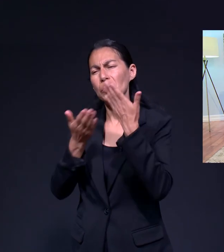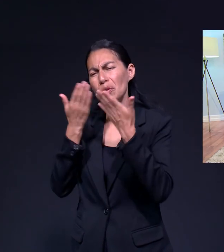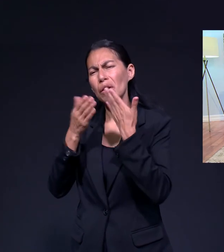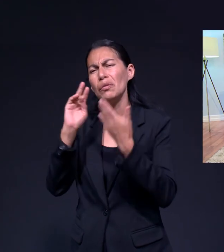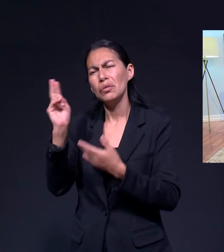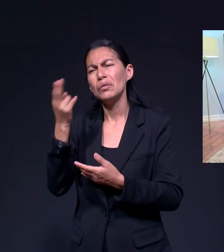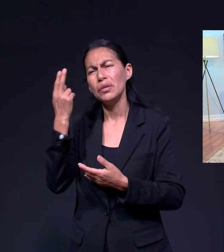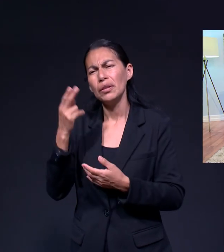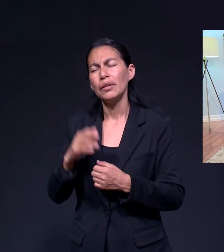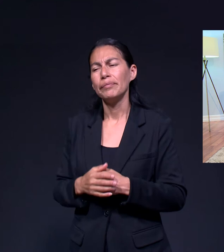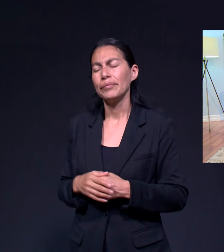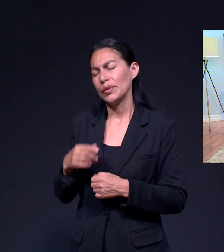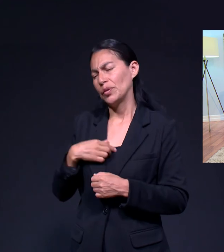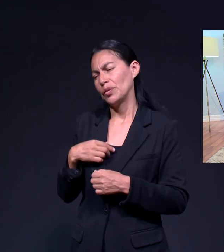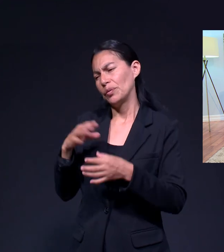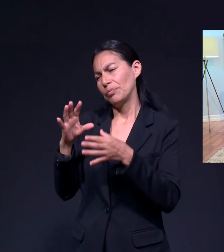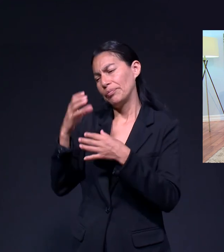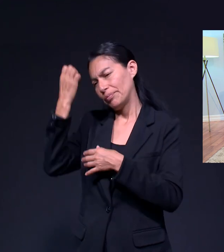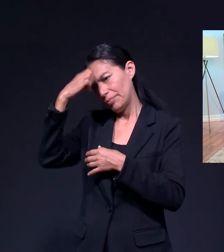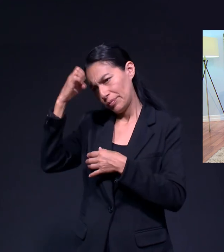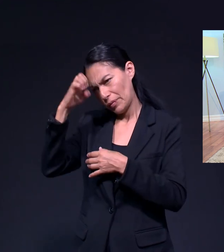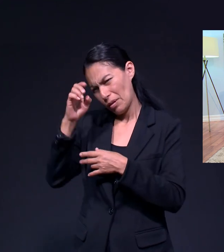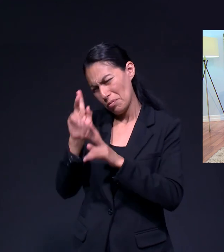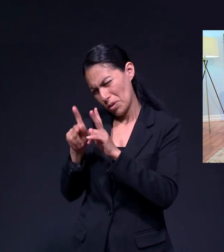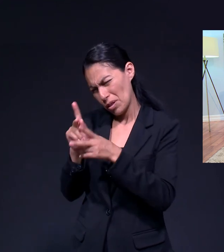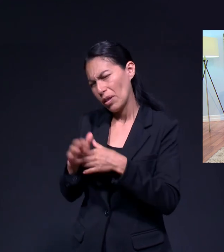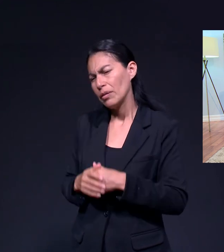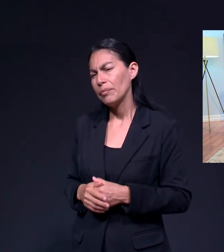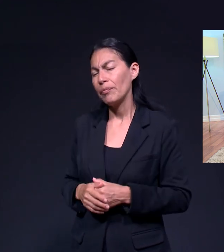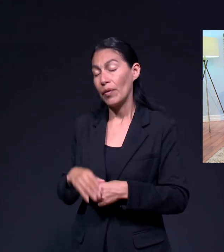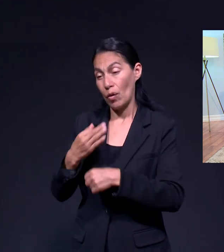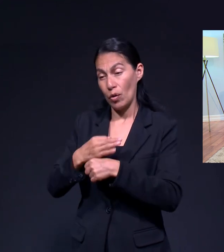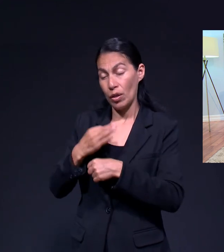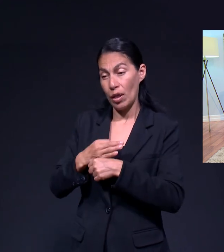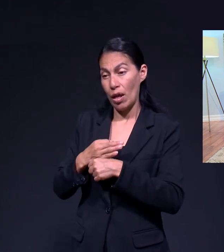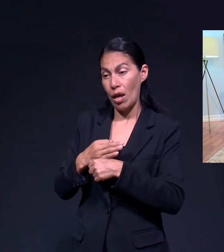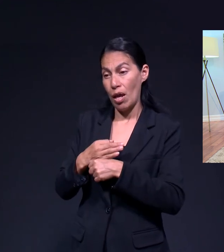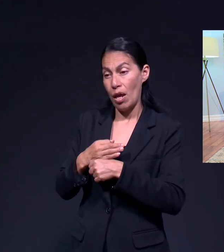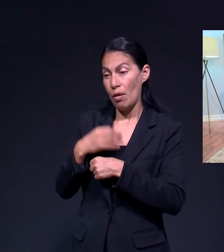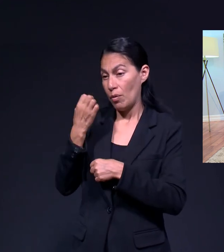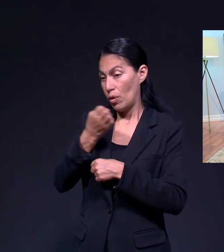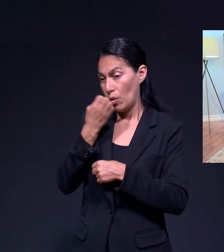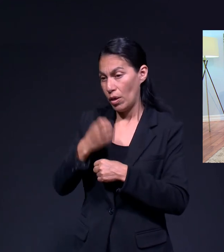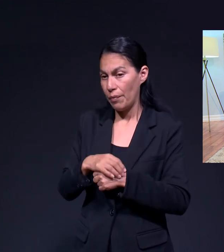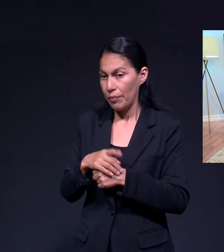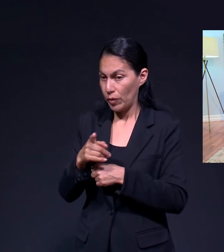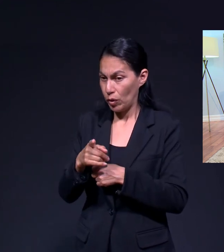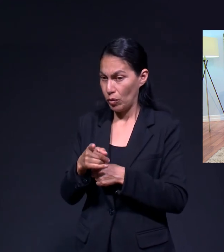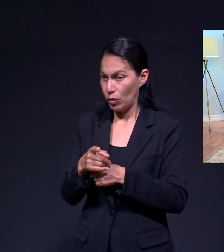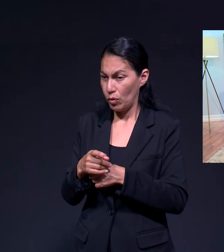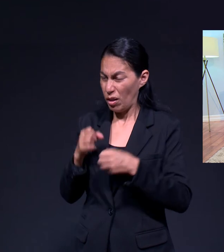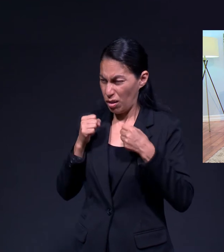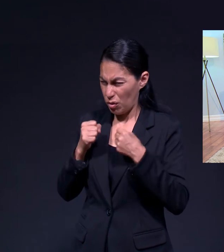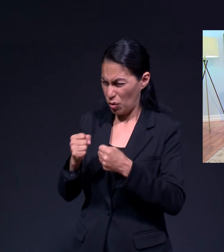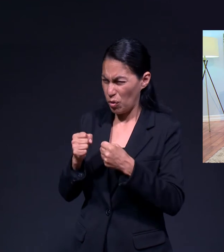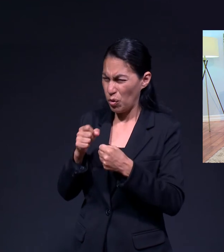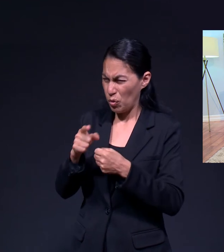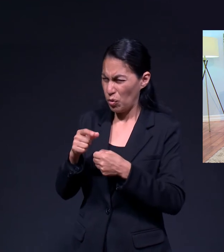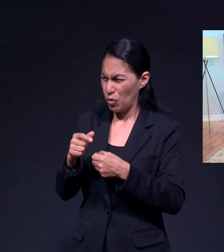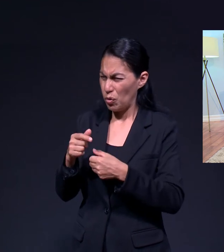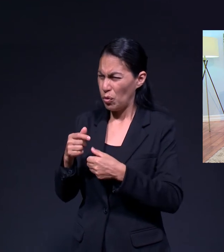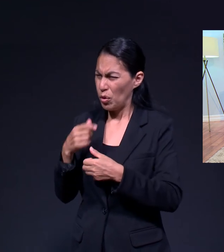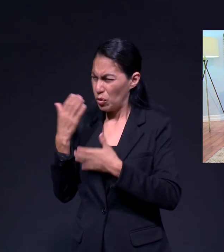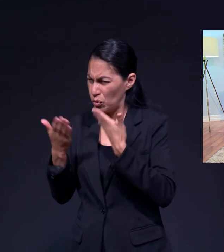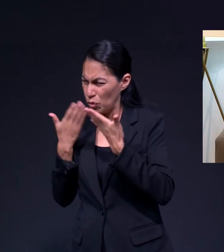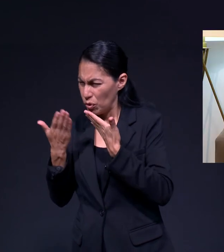estudié aquí en la universidad de montemorelos y también me gusta ir a la tabla es una experiencia de oración ya ahora en mi carrera